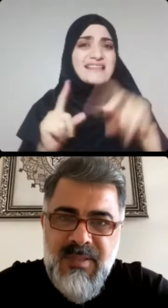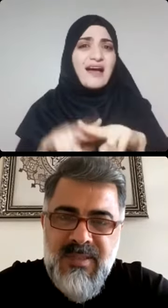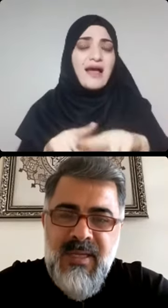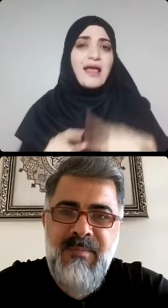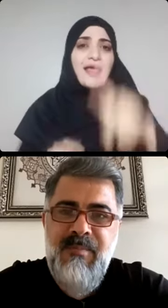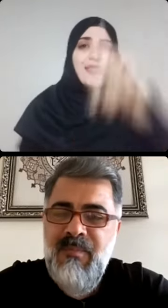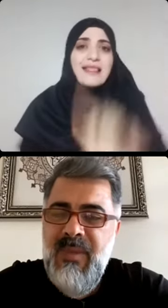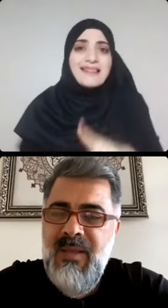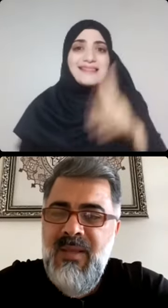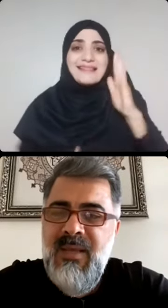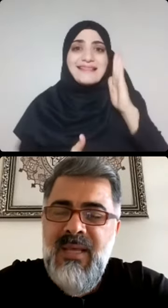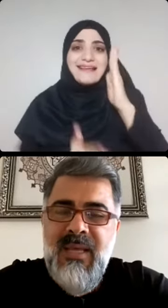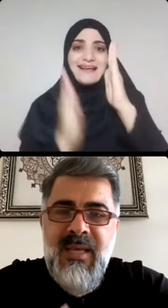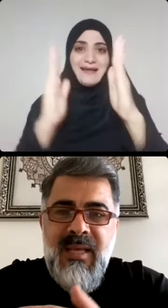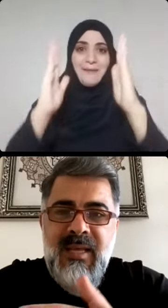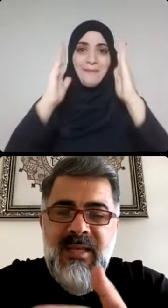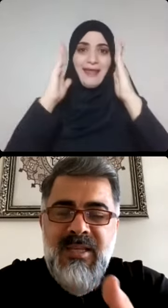Aleyhisselatü Vesselam